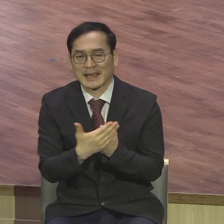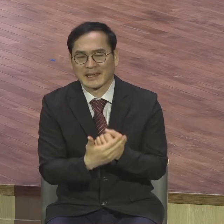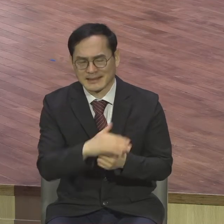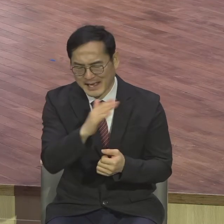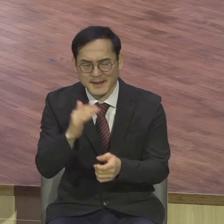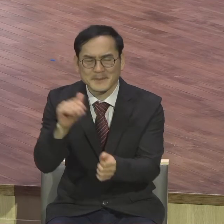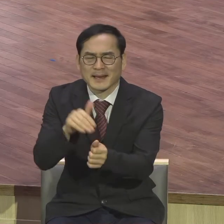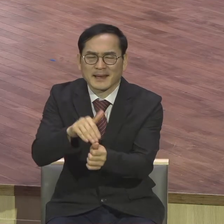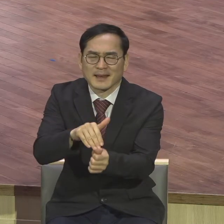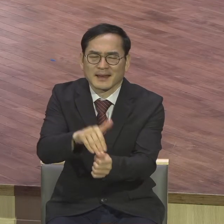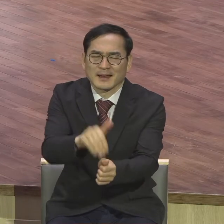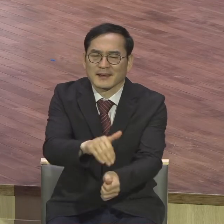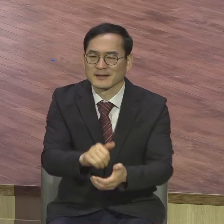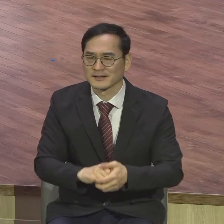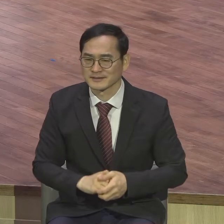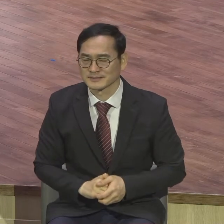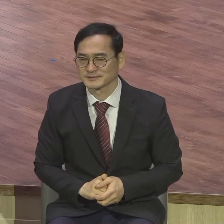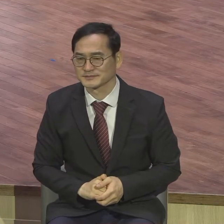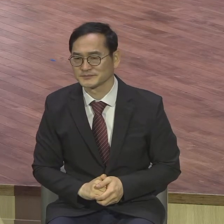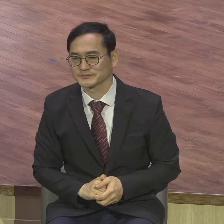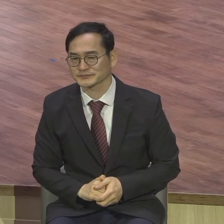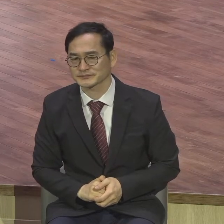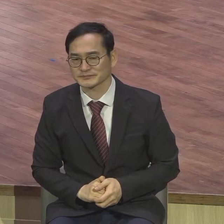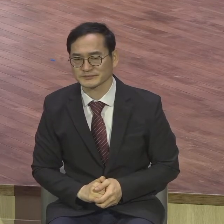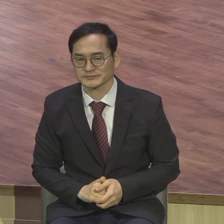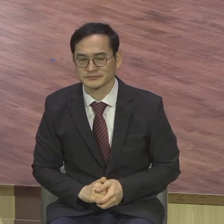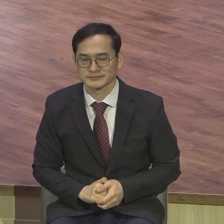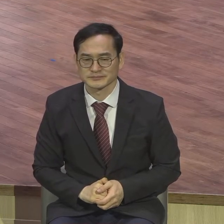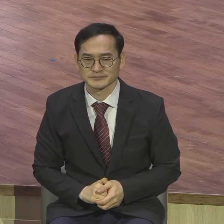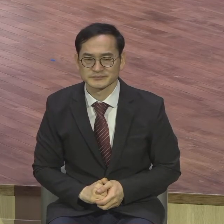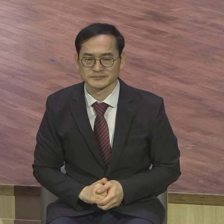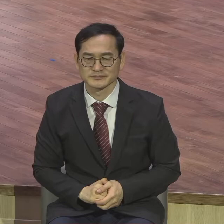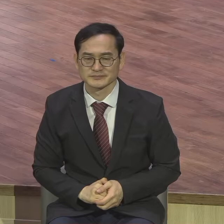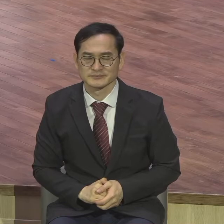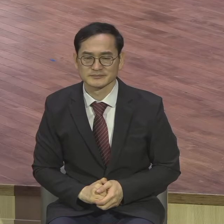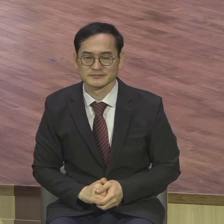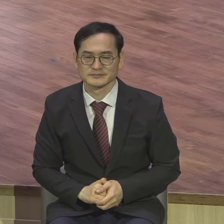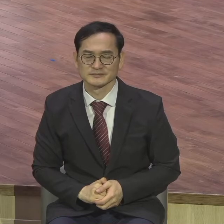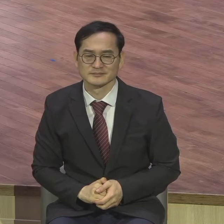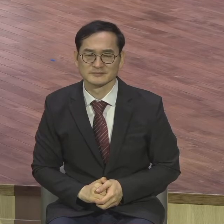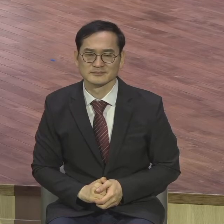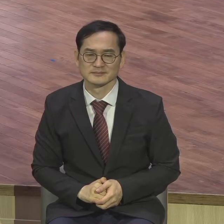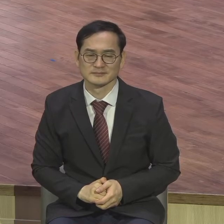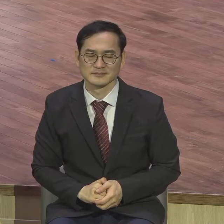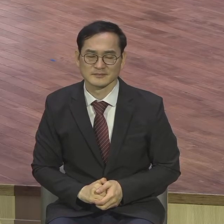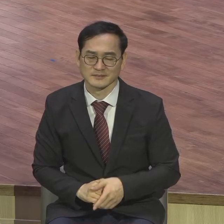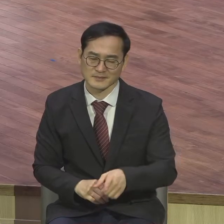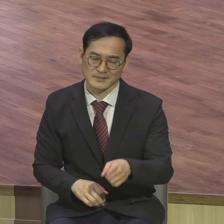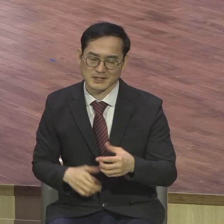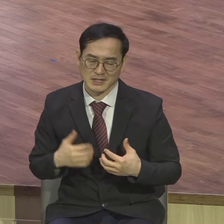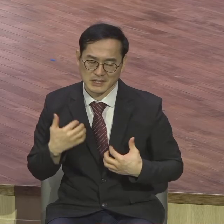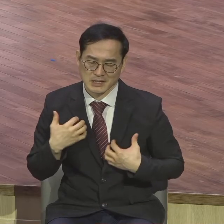방법을 써가지고 못 누리게 만듭니다. 누려야 되는데